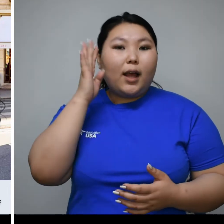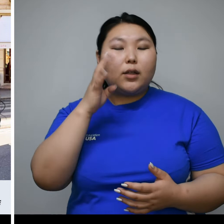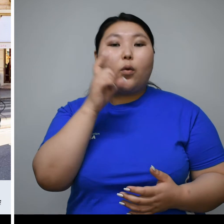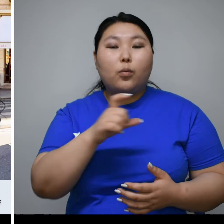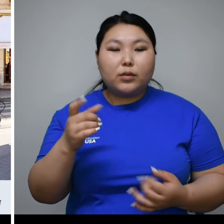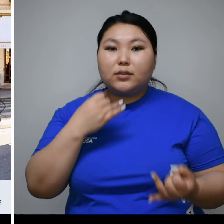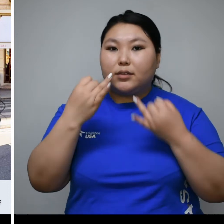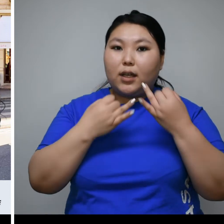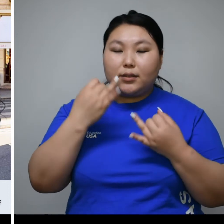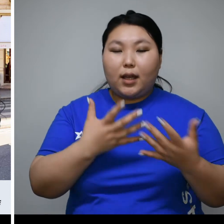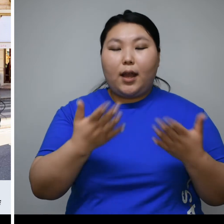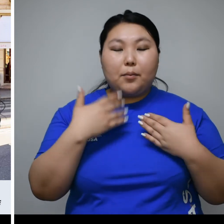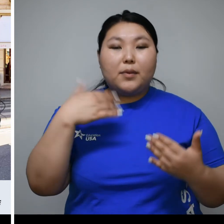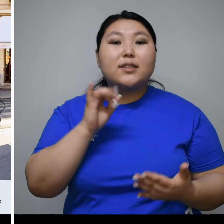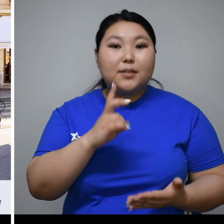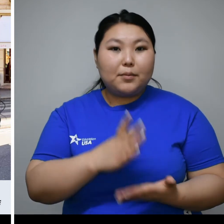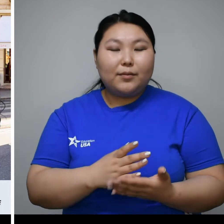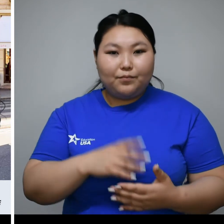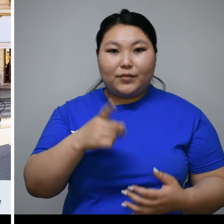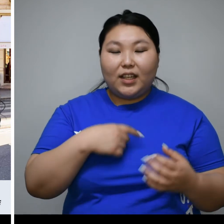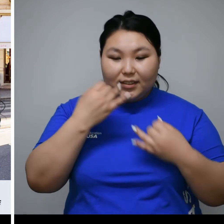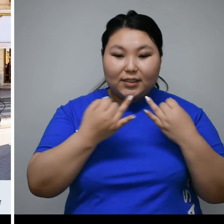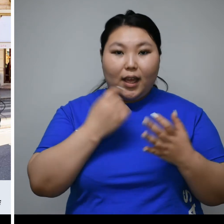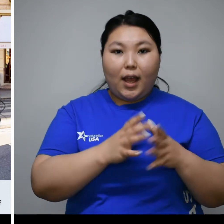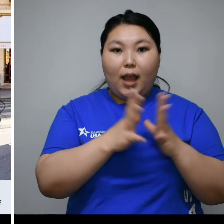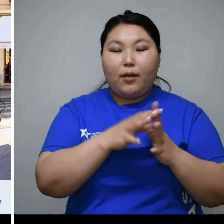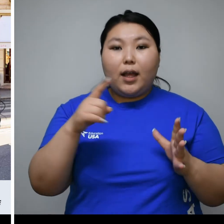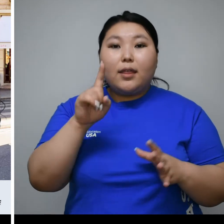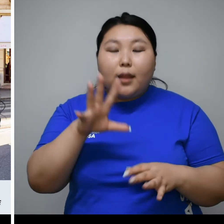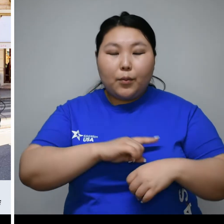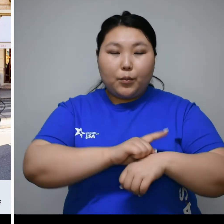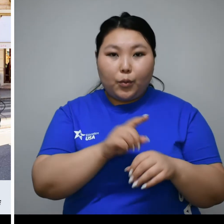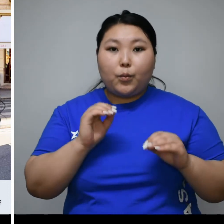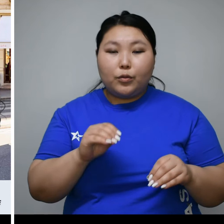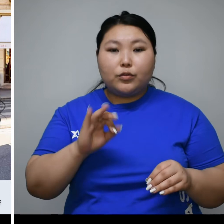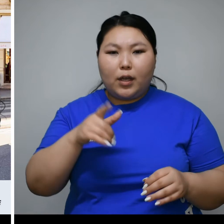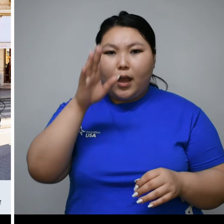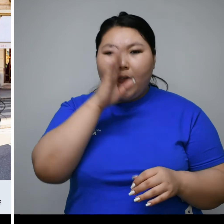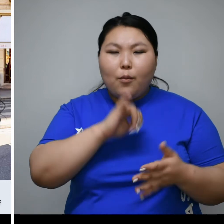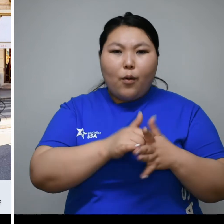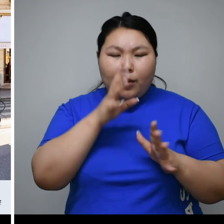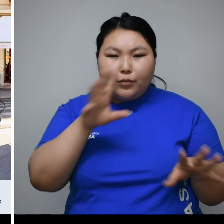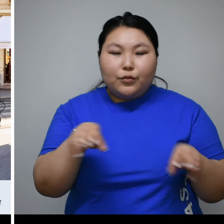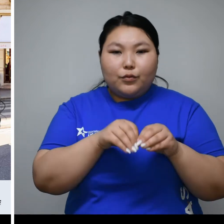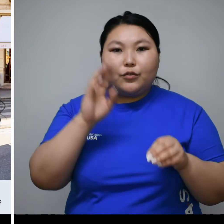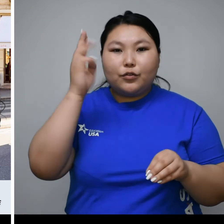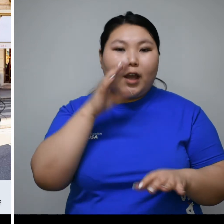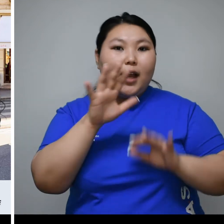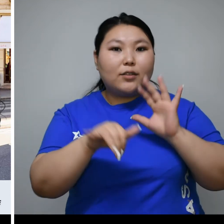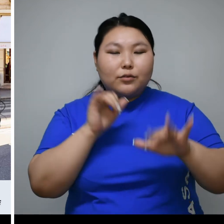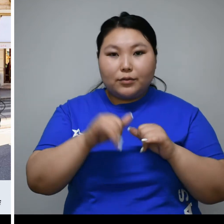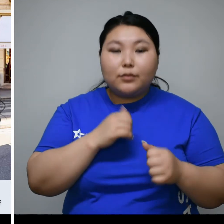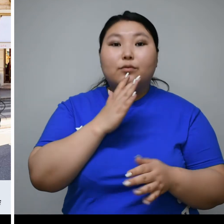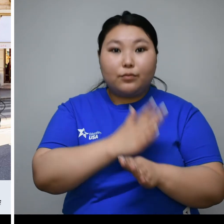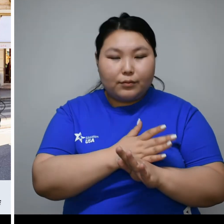нь гадаад хүмүүс ингээд ярилцлага авч байсан байгаа. Тэгээд ярилцлага нь 10-аас 15 минут болдог гэдэг утгаараа маш товч тодорхой